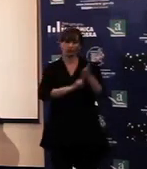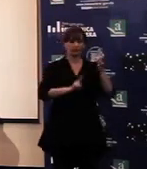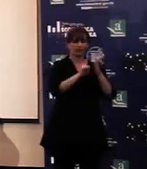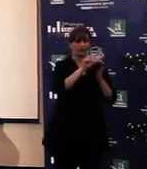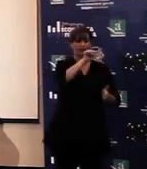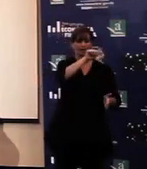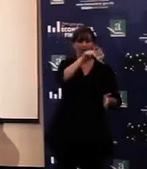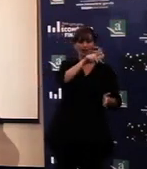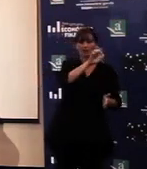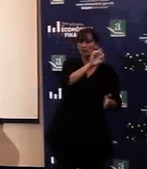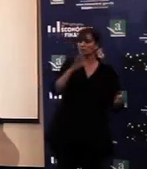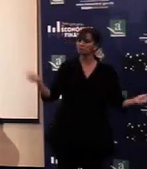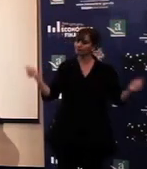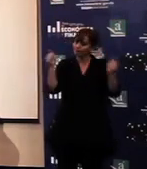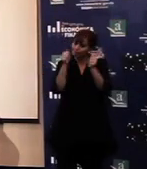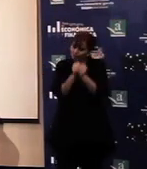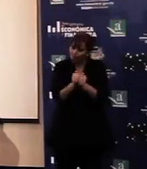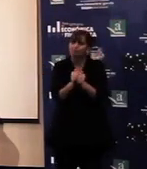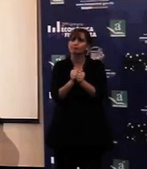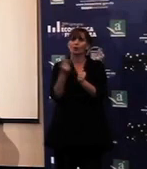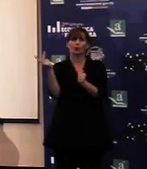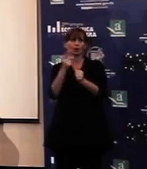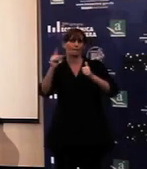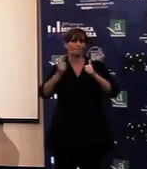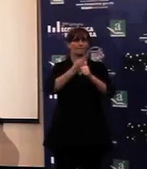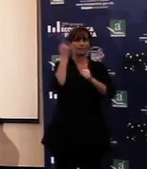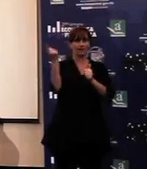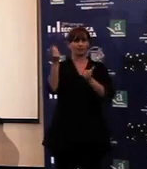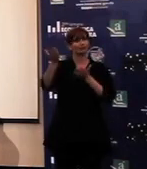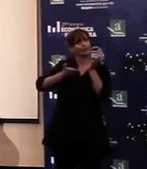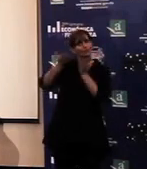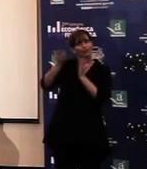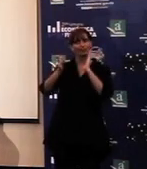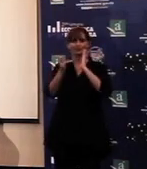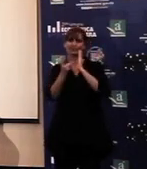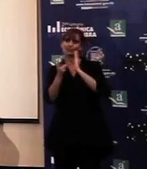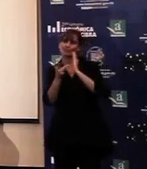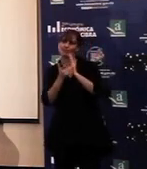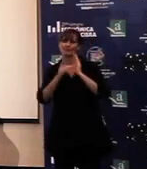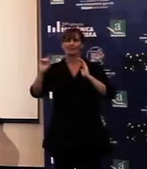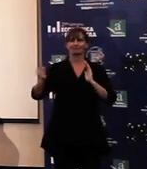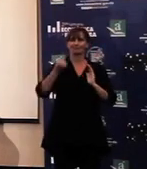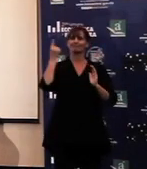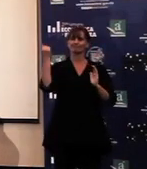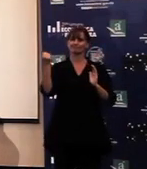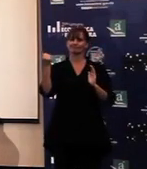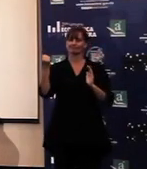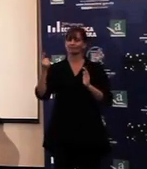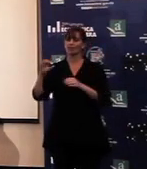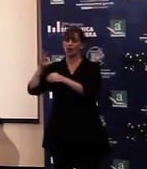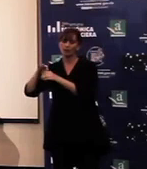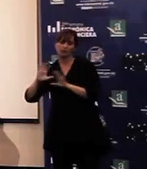negocios, de servicios y de tecnología. Y nos dice, nosotros queremos ser los